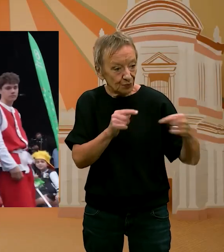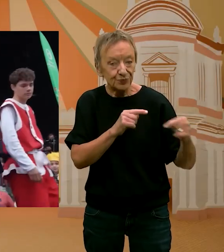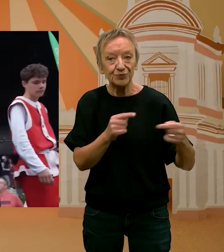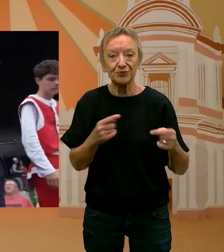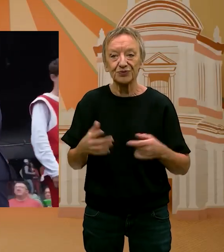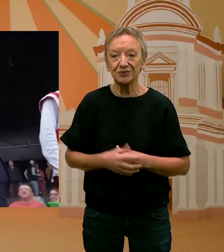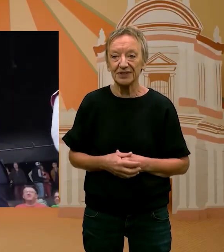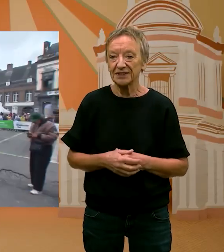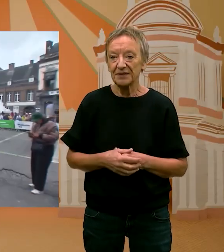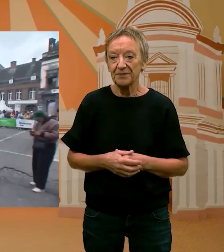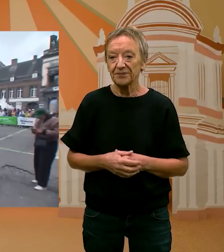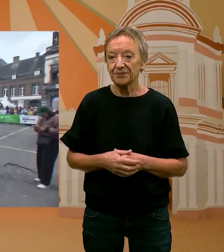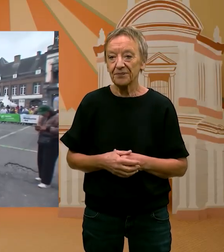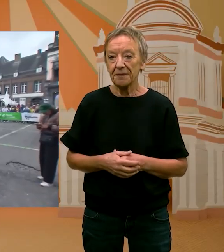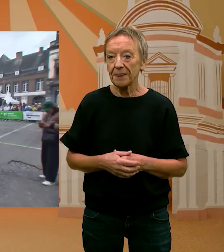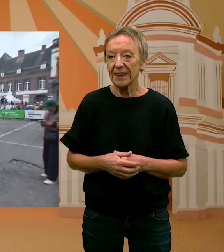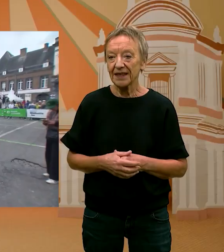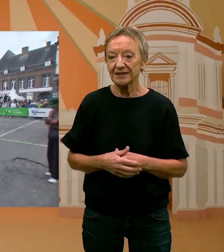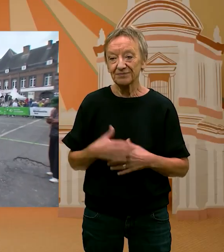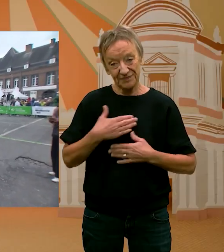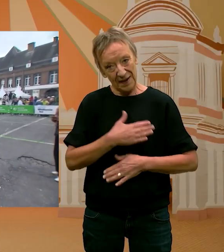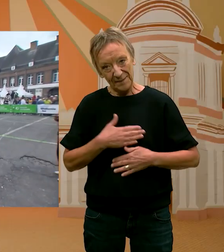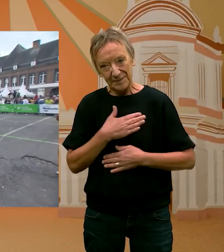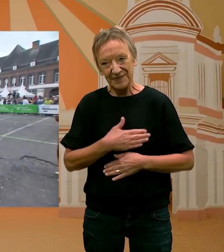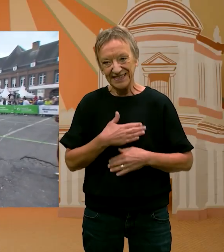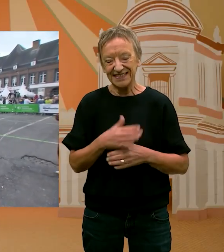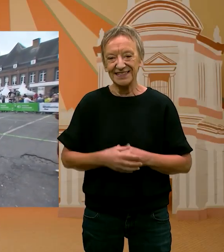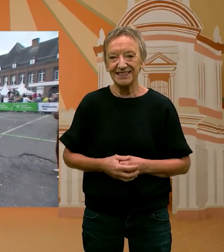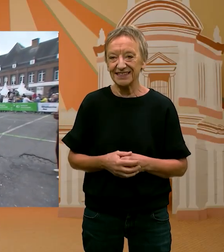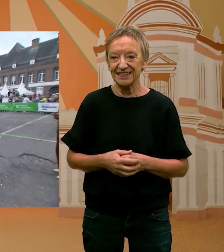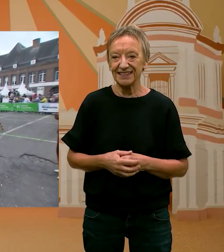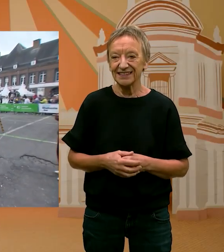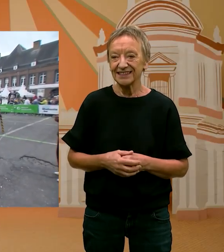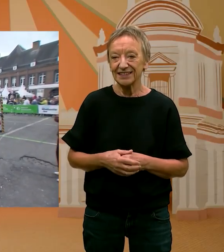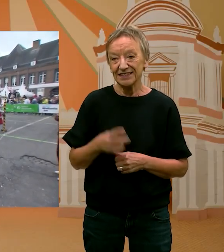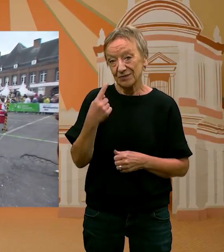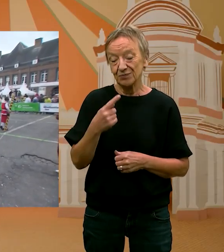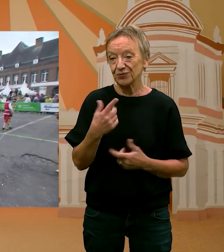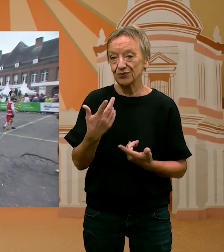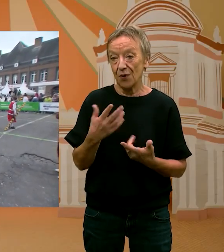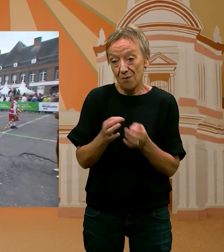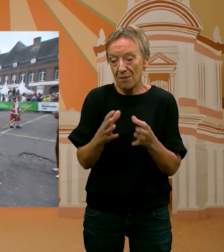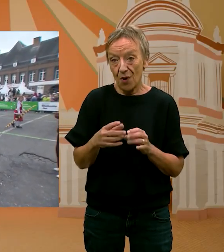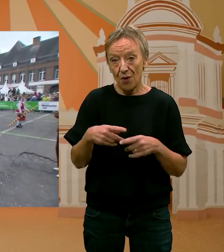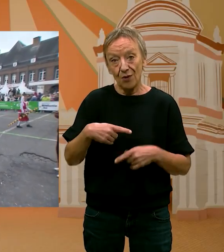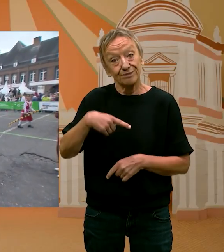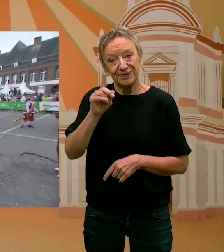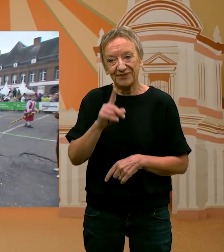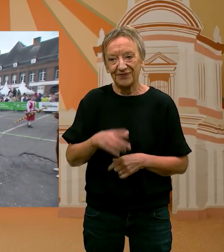les amis. C'était une expérience comme à chaque fois extraordinaire. Et un petit peu comme les dames hier, on a eu un combat formidable, un très